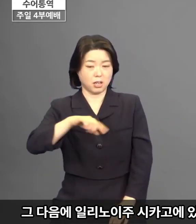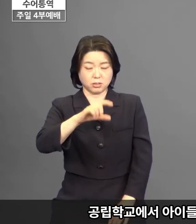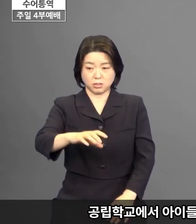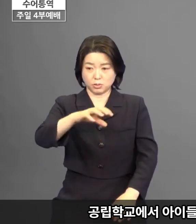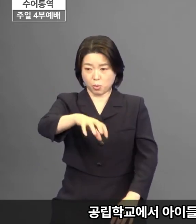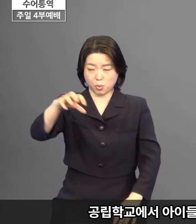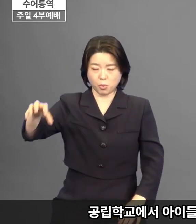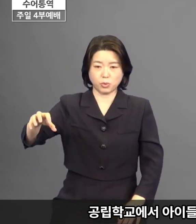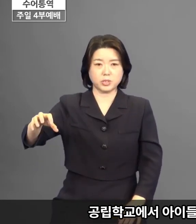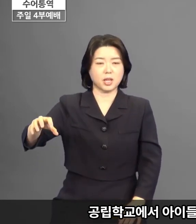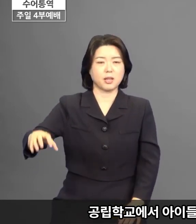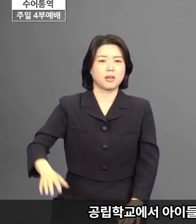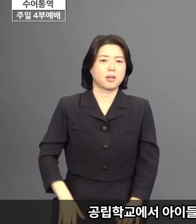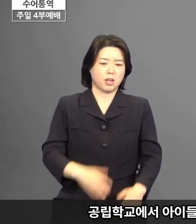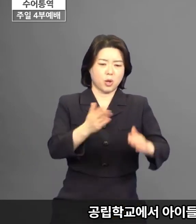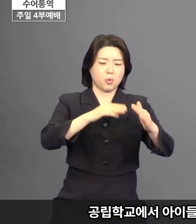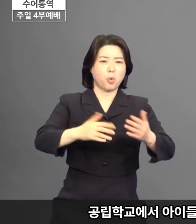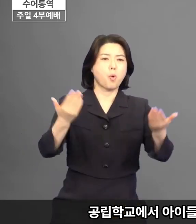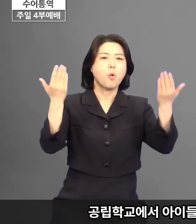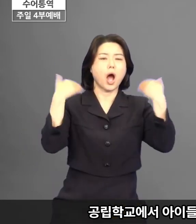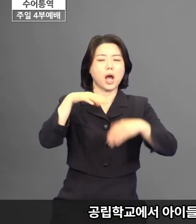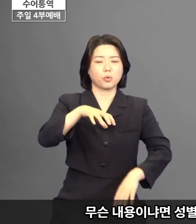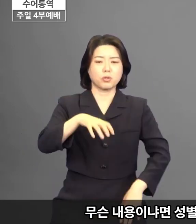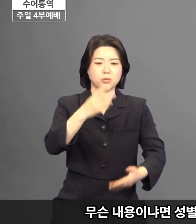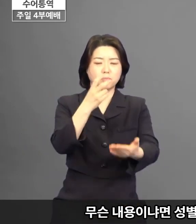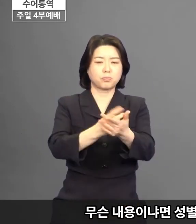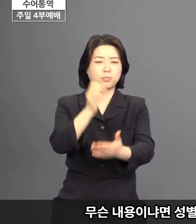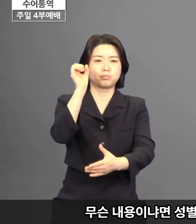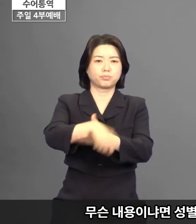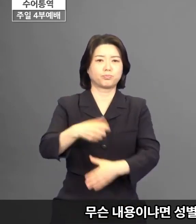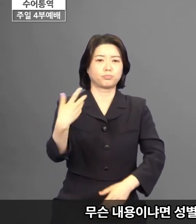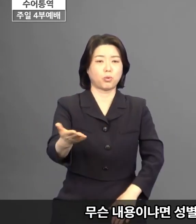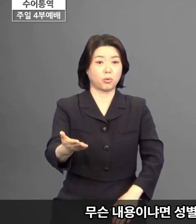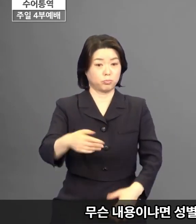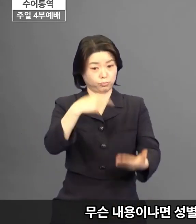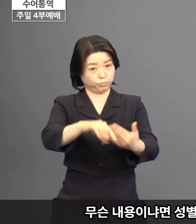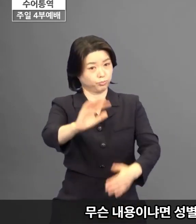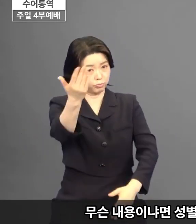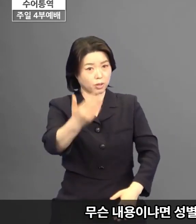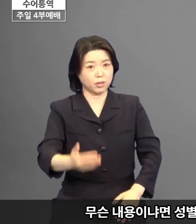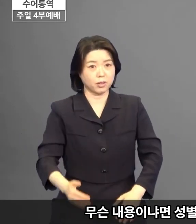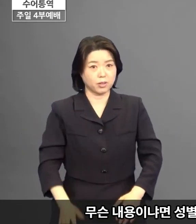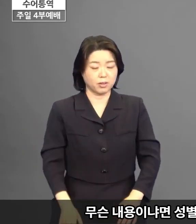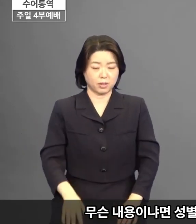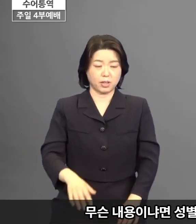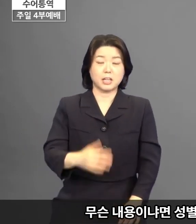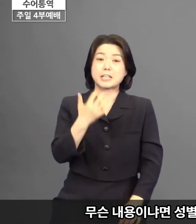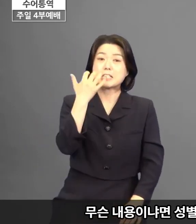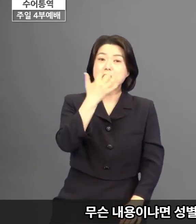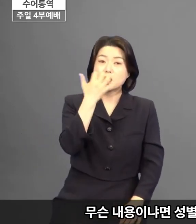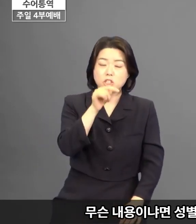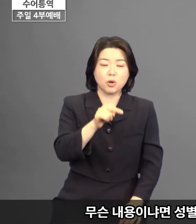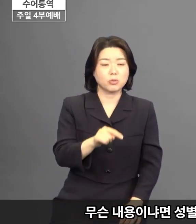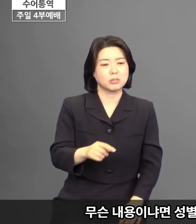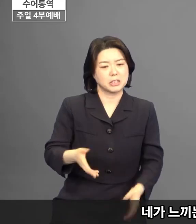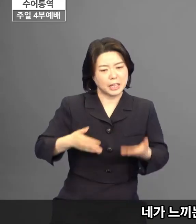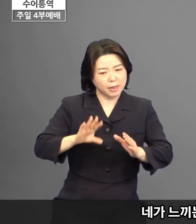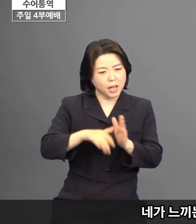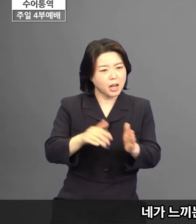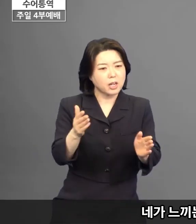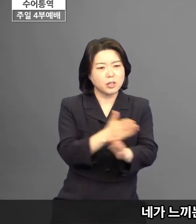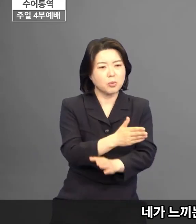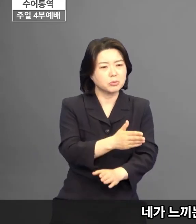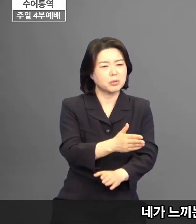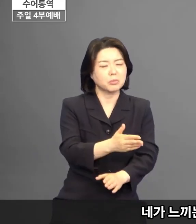시켰죠. 공립학교에서 아이들에게 이거를 가르쳐야 됩니다. 무슨 내용이냐면 성별은 너의 생물학적 성이 아니다.